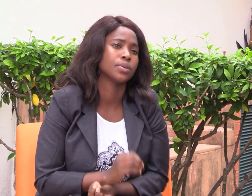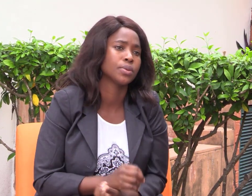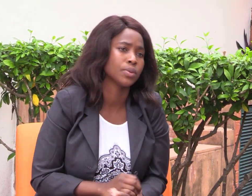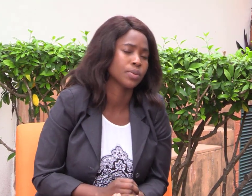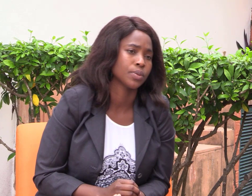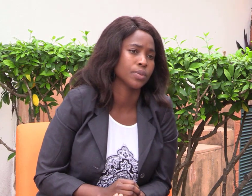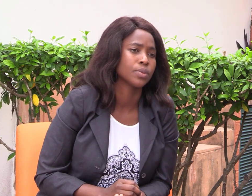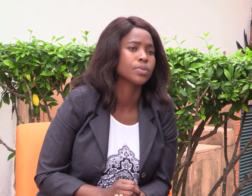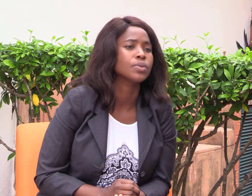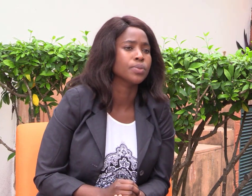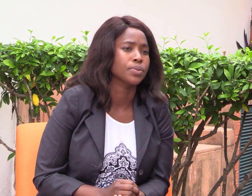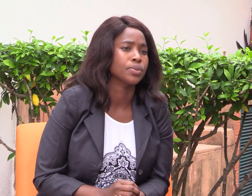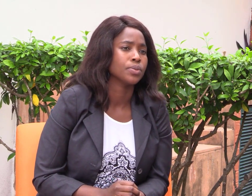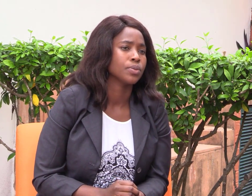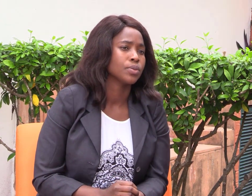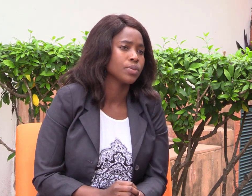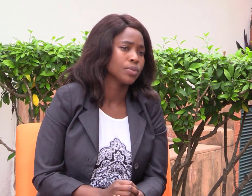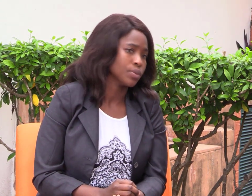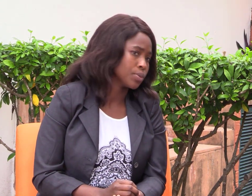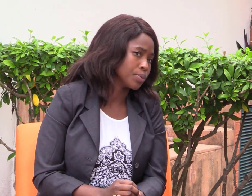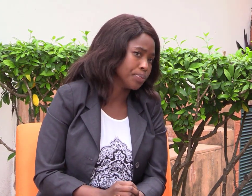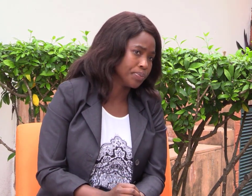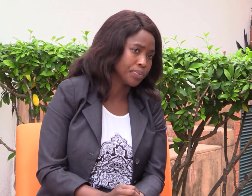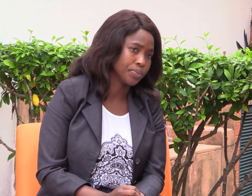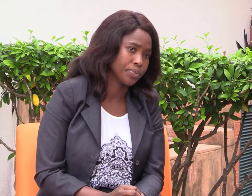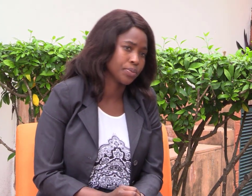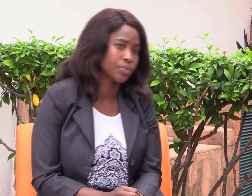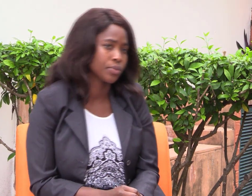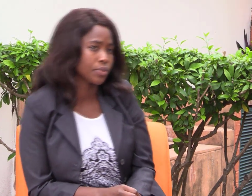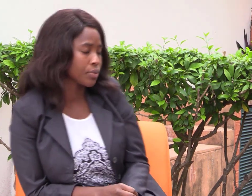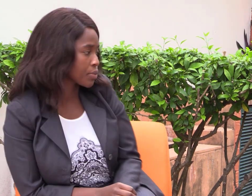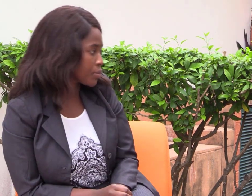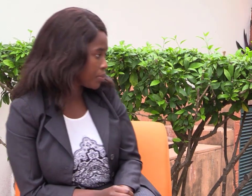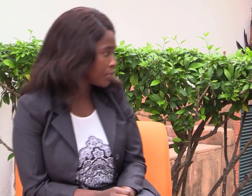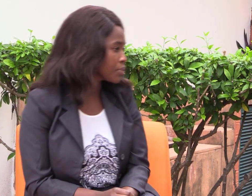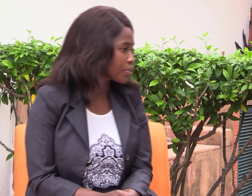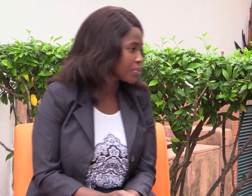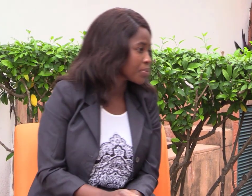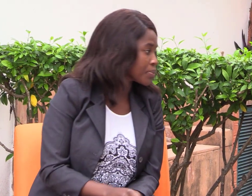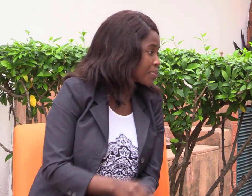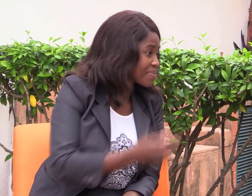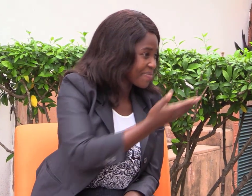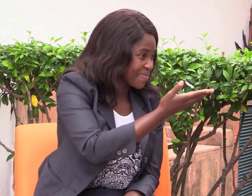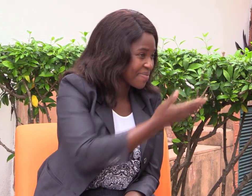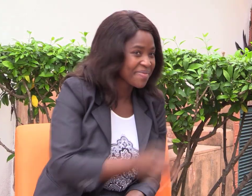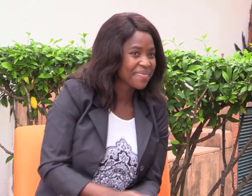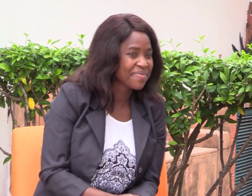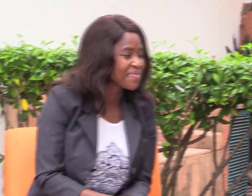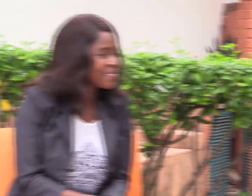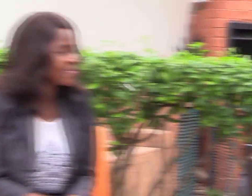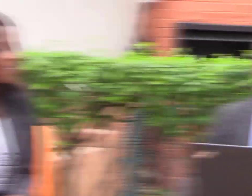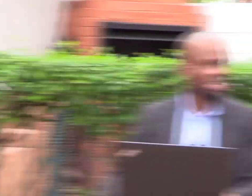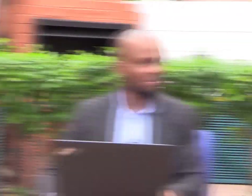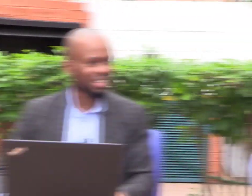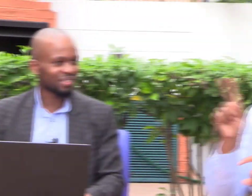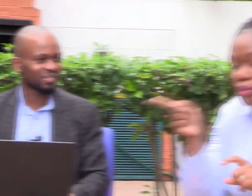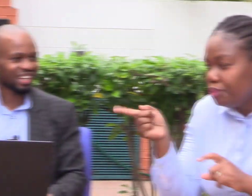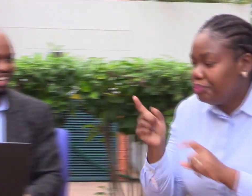mas que não sabem ler, então precisamos de dar esta oportunidade. Muito obrigado, Carlos. Vamos passar a palavra para a